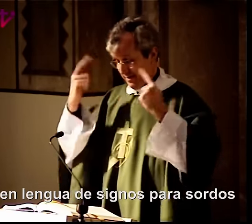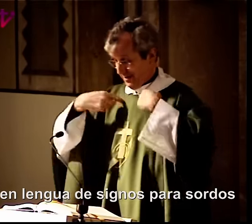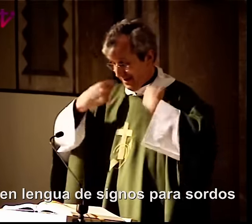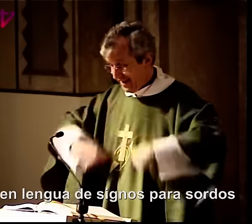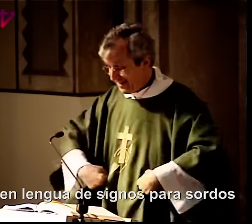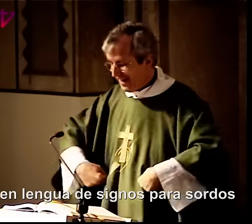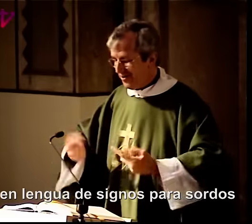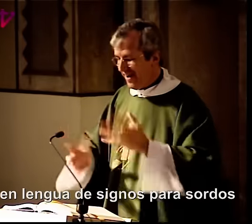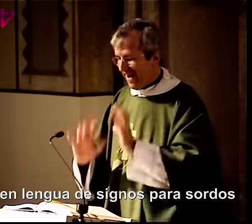entero